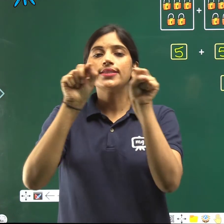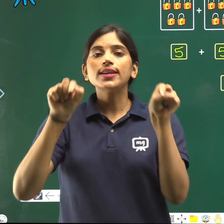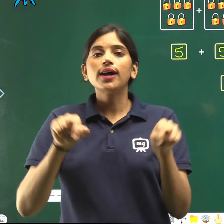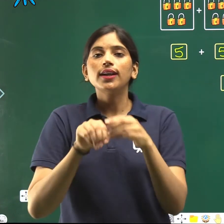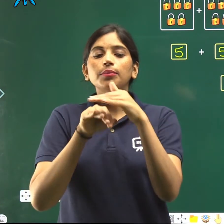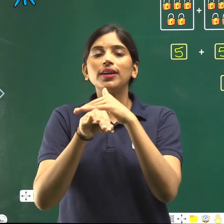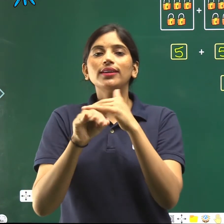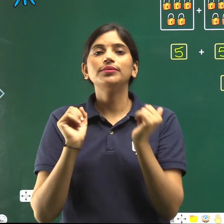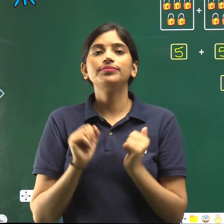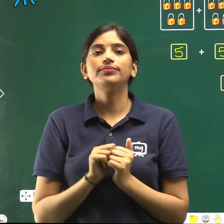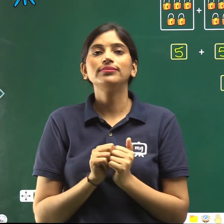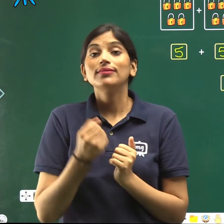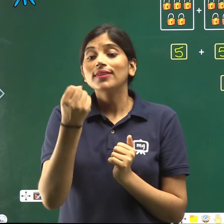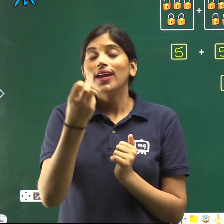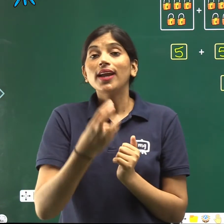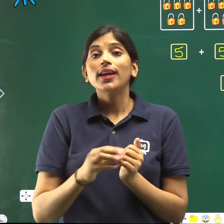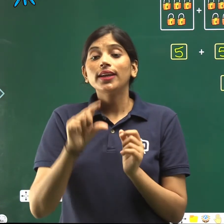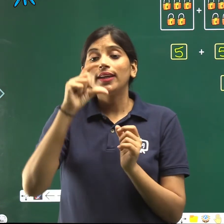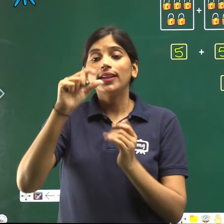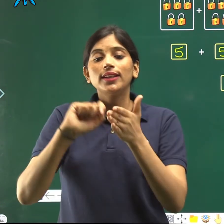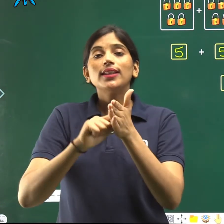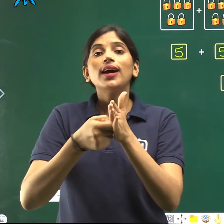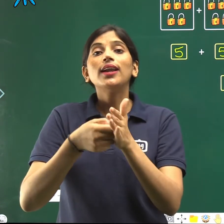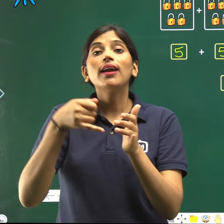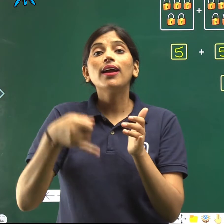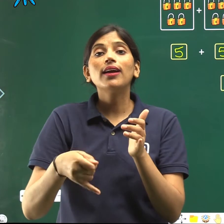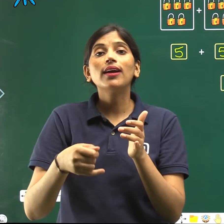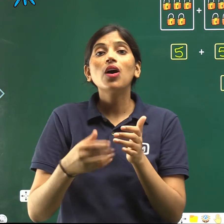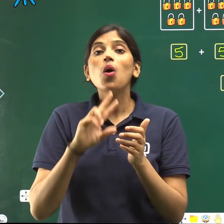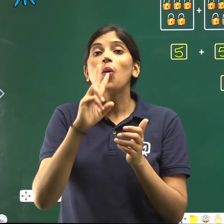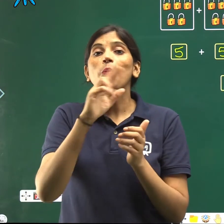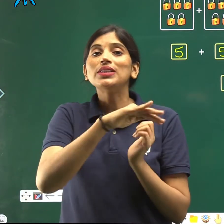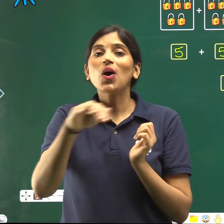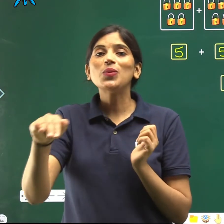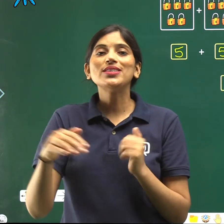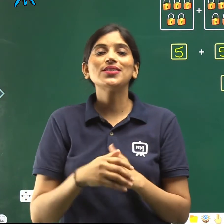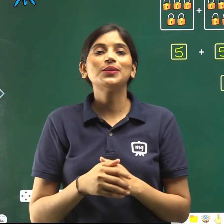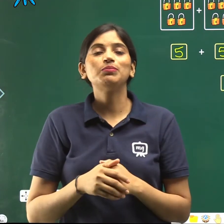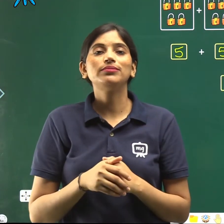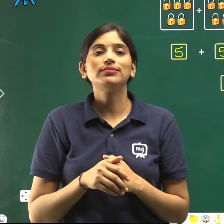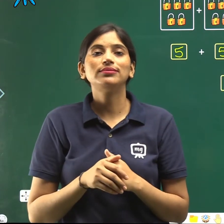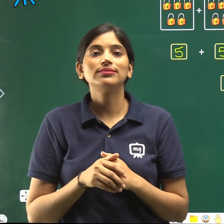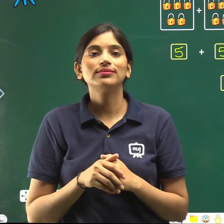में कितने ताले हैं? बताओ बच्चों।